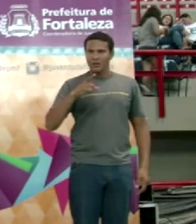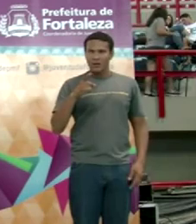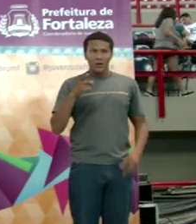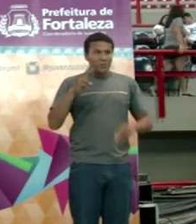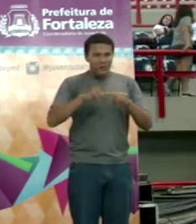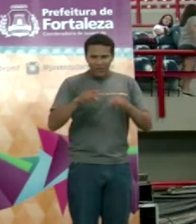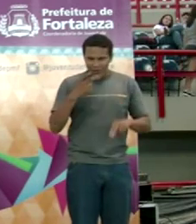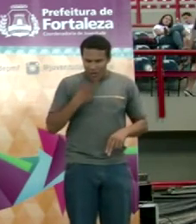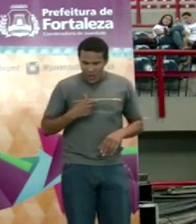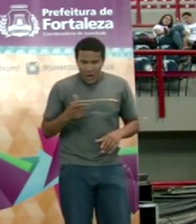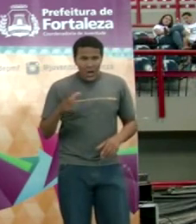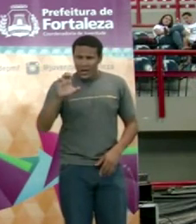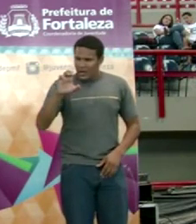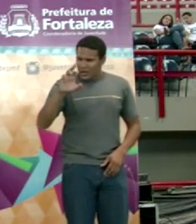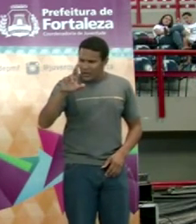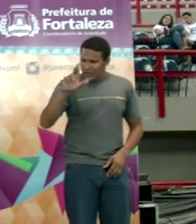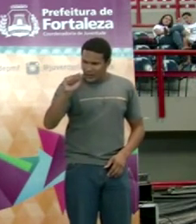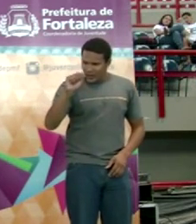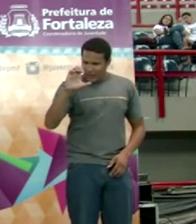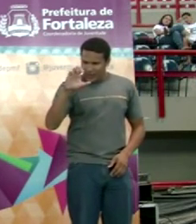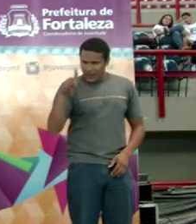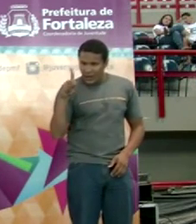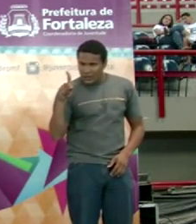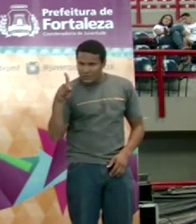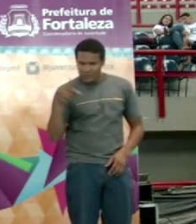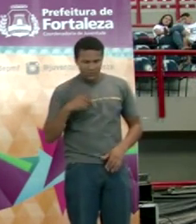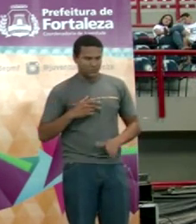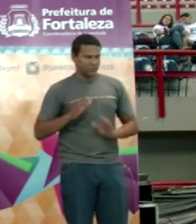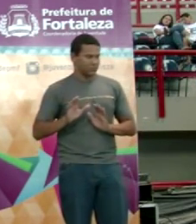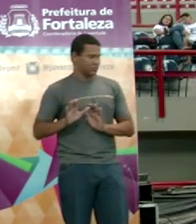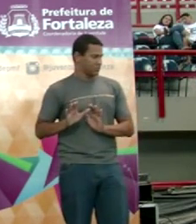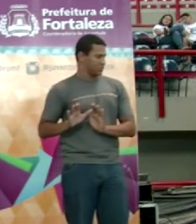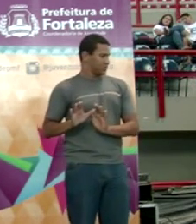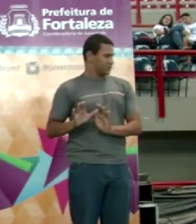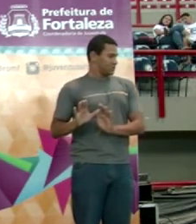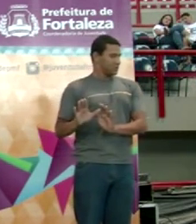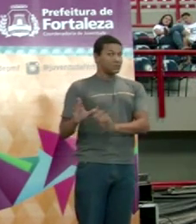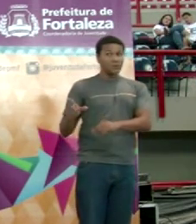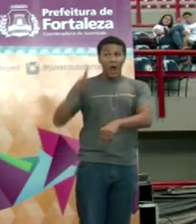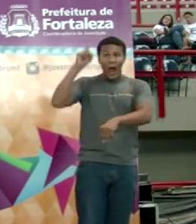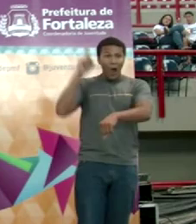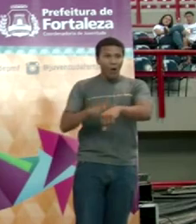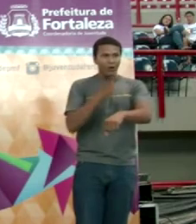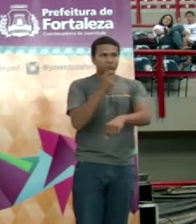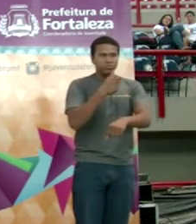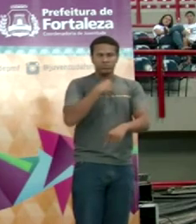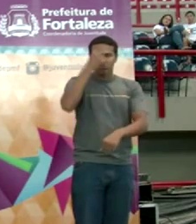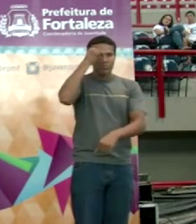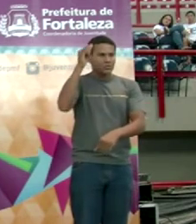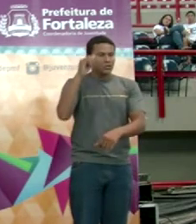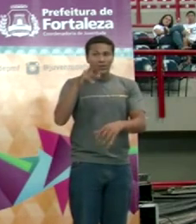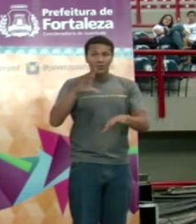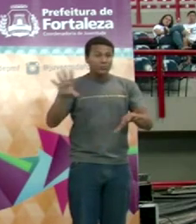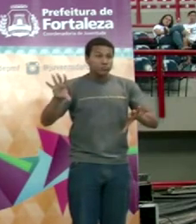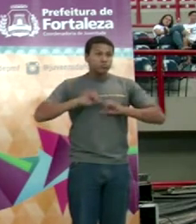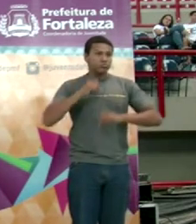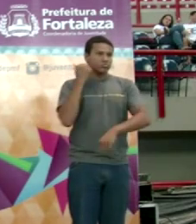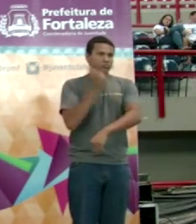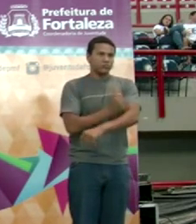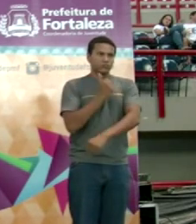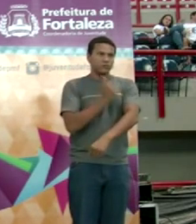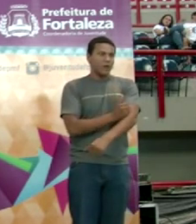crack, saia, pelo amor de Deus. É muito fácil se viciar em crack, então evite a qualquer custo,